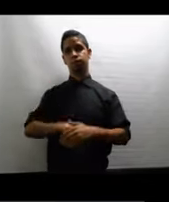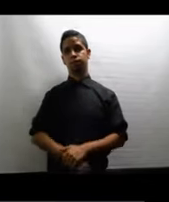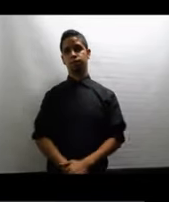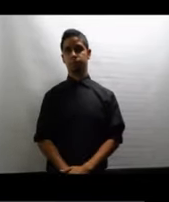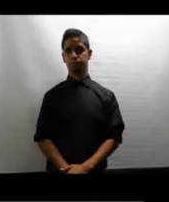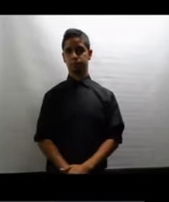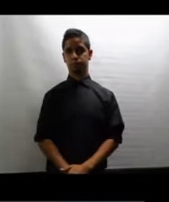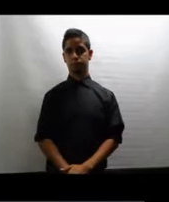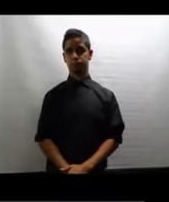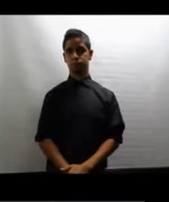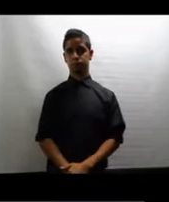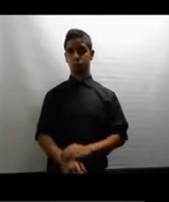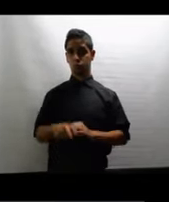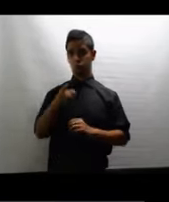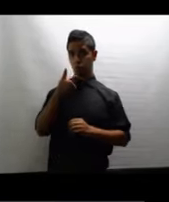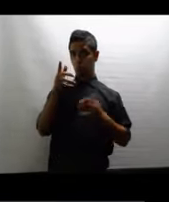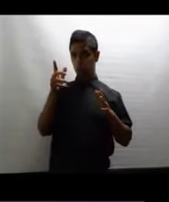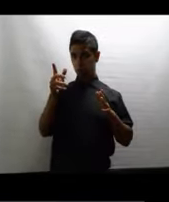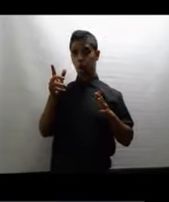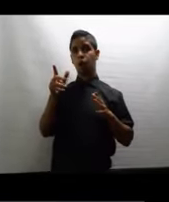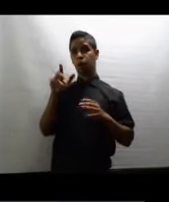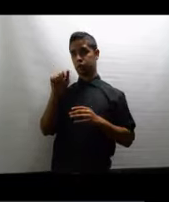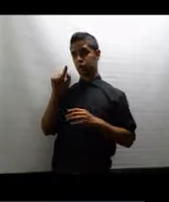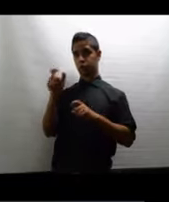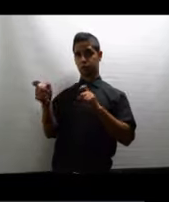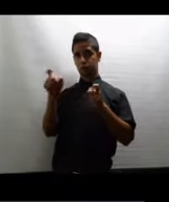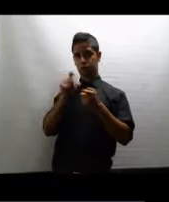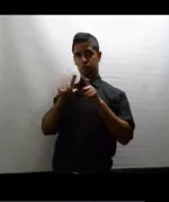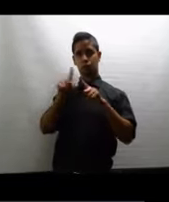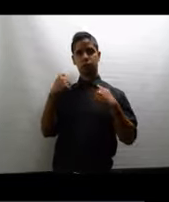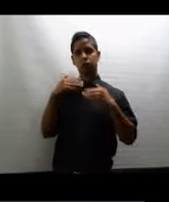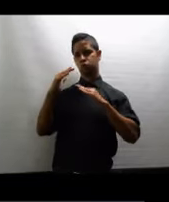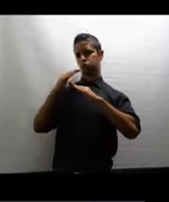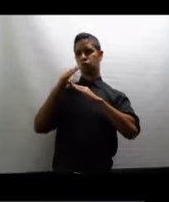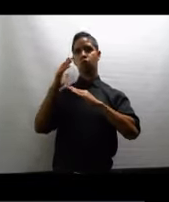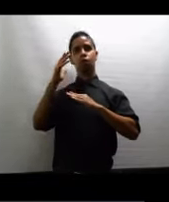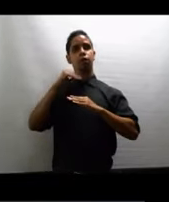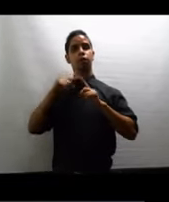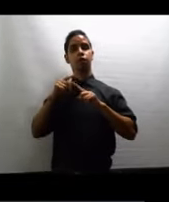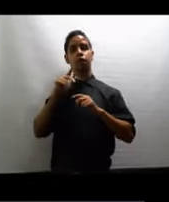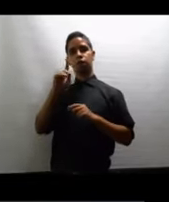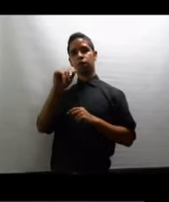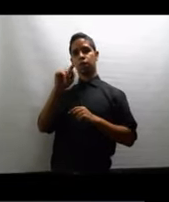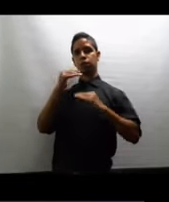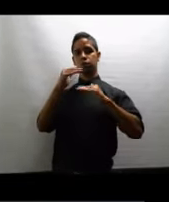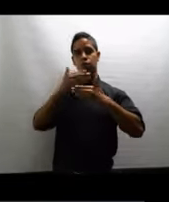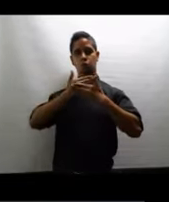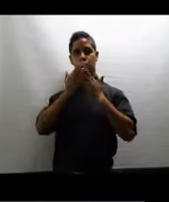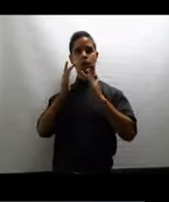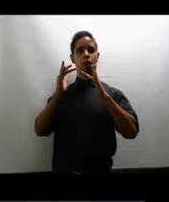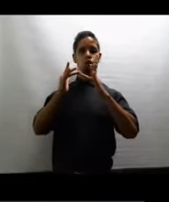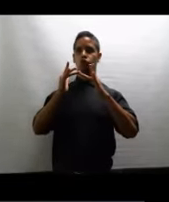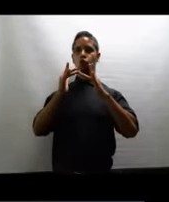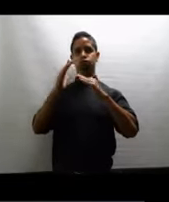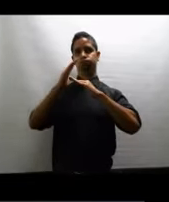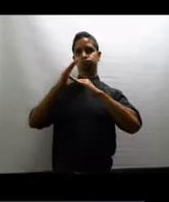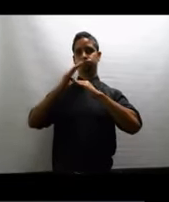¿Y tú? ¿Ya te cambiaste a AT&T para tener la mejor experiencia de data ilimitada en la mejor red en Puerto